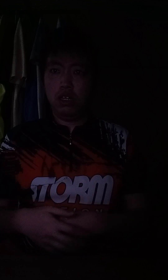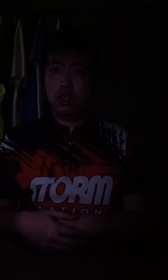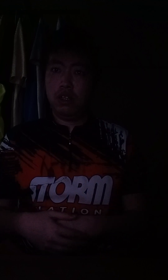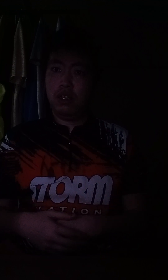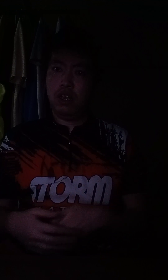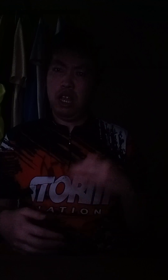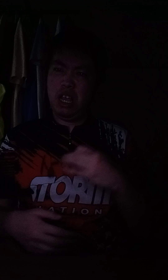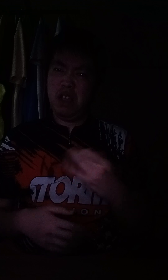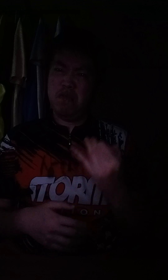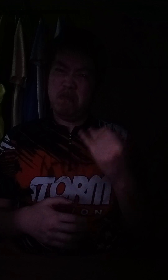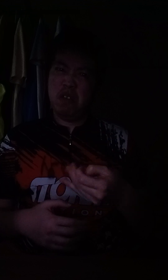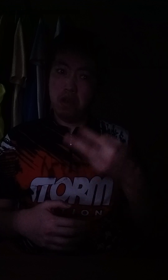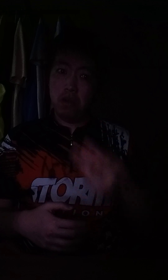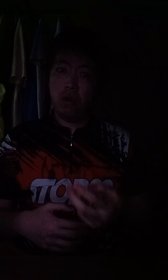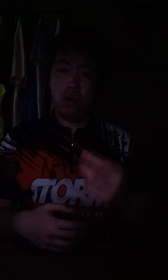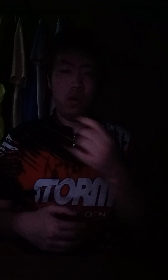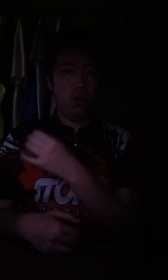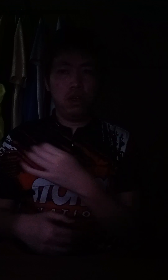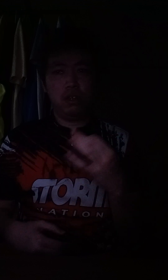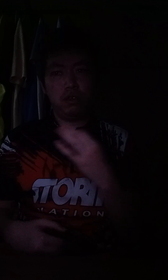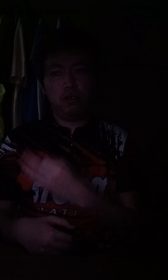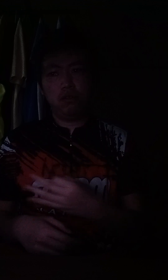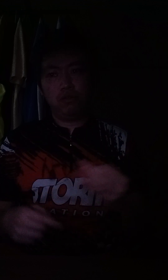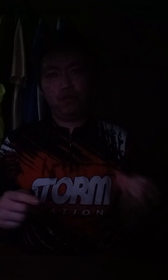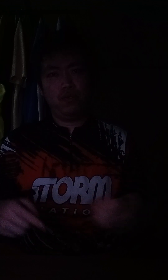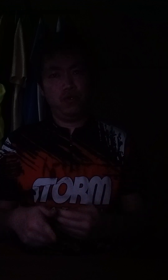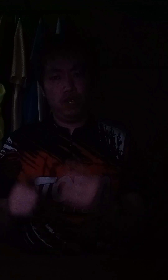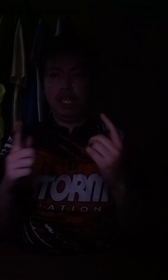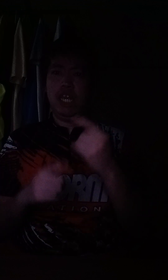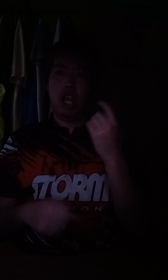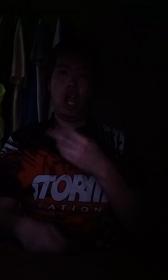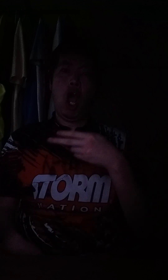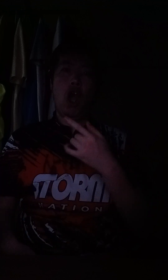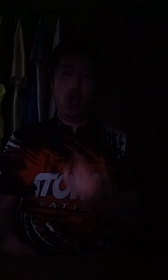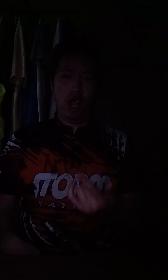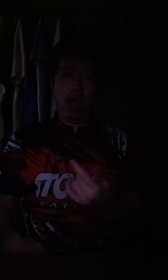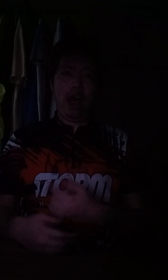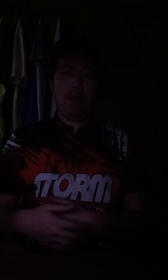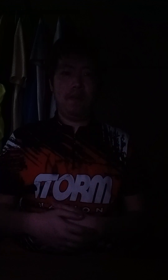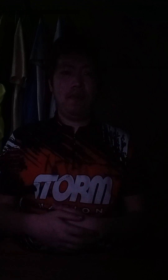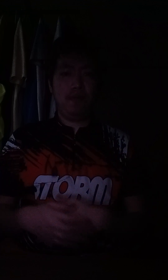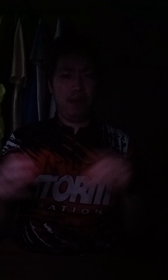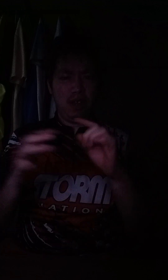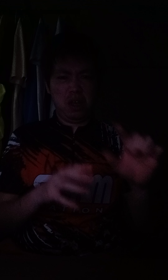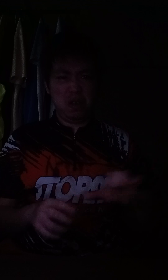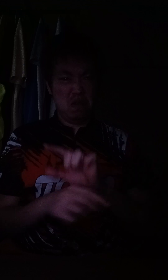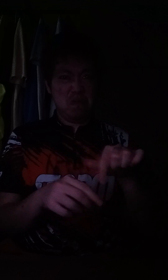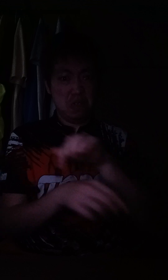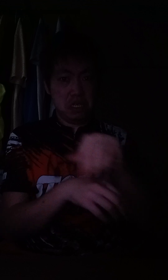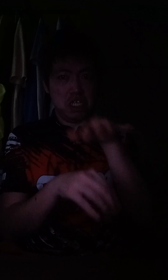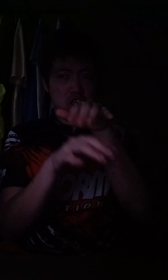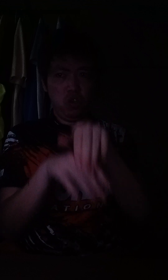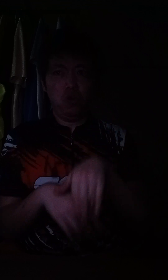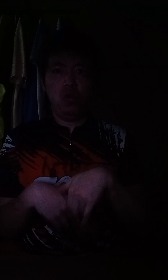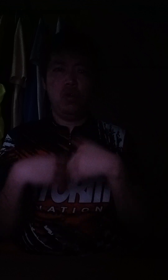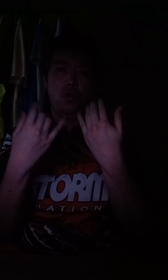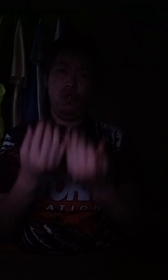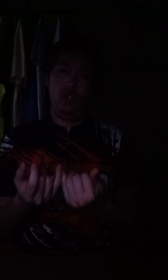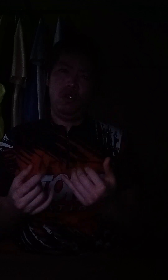항문 폐쇄증으로 태어날 당시 항문이 없던 현아. 항문을 만들어주는 수술 이후에도 배변 조절에